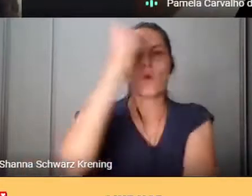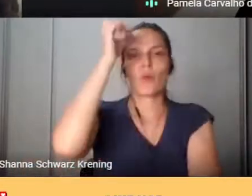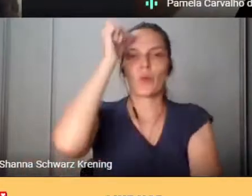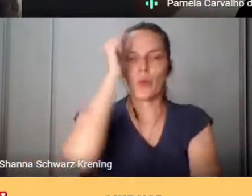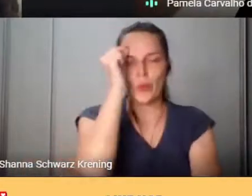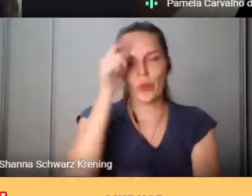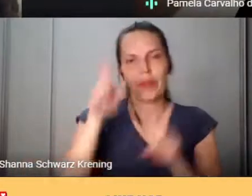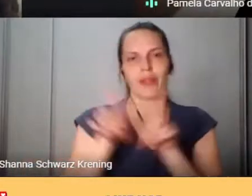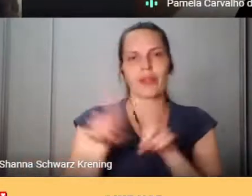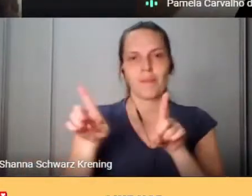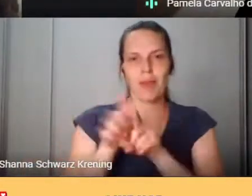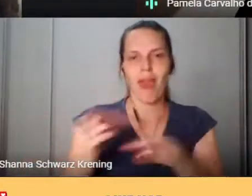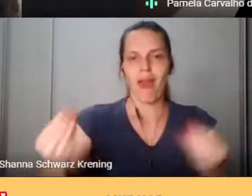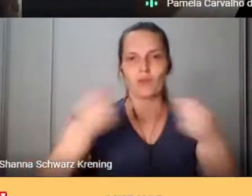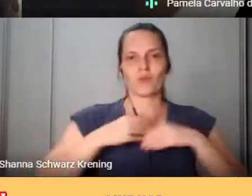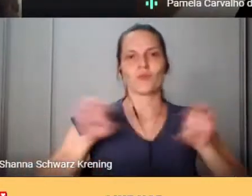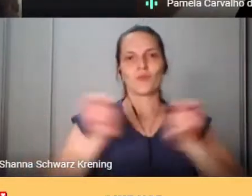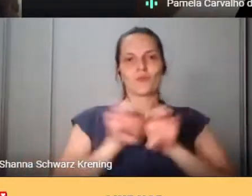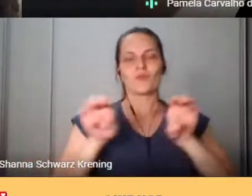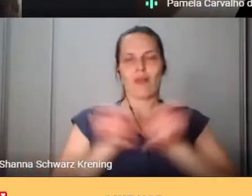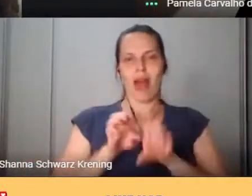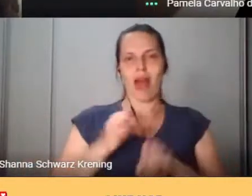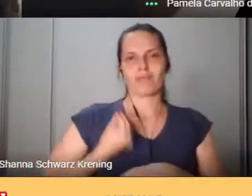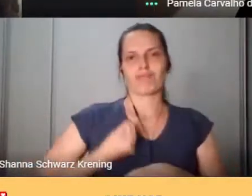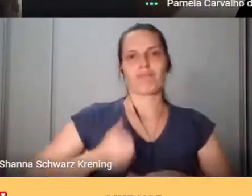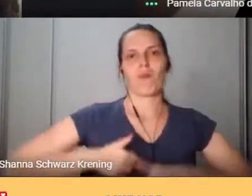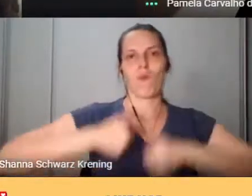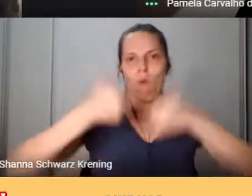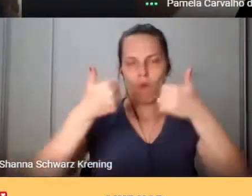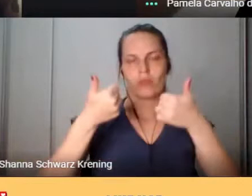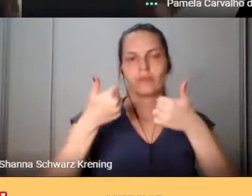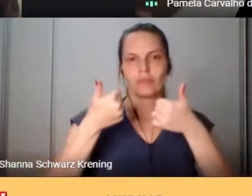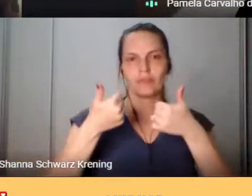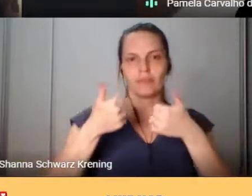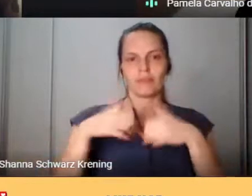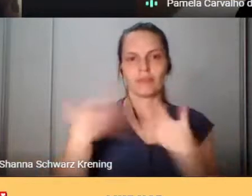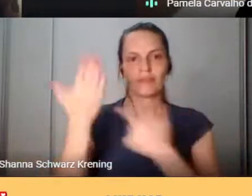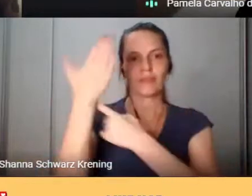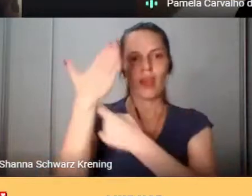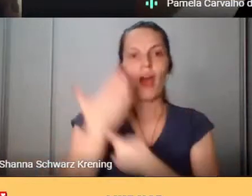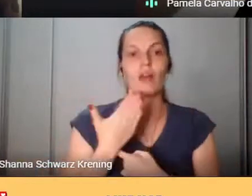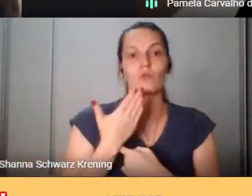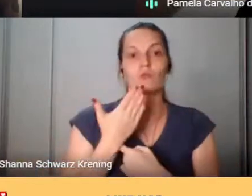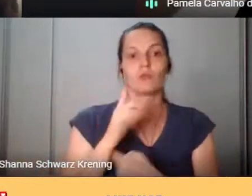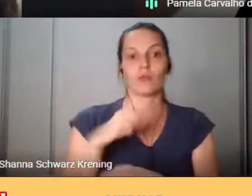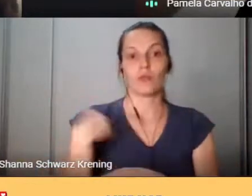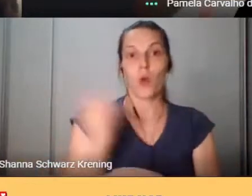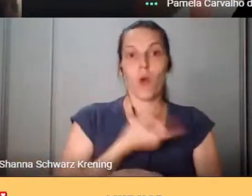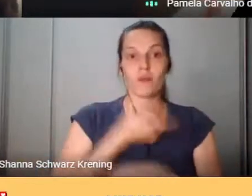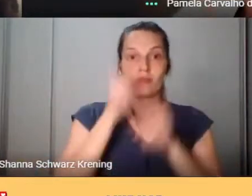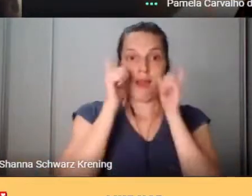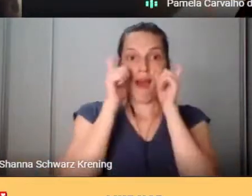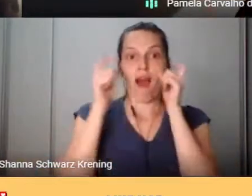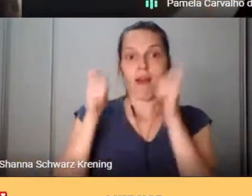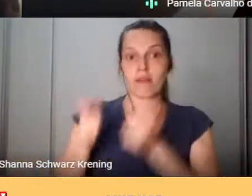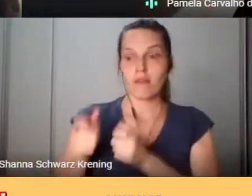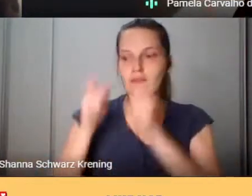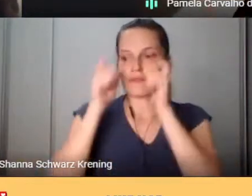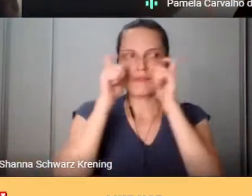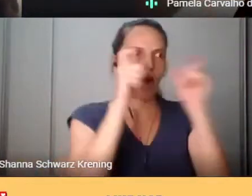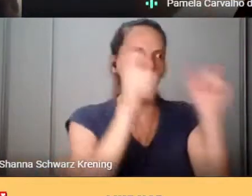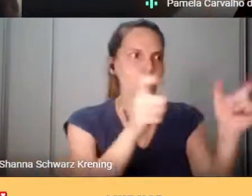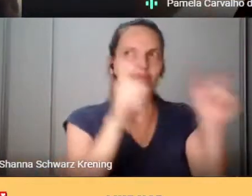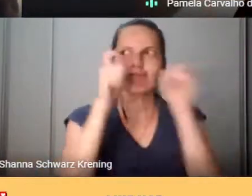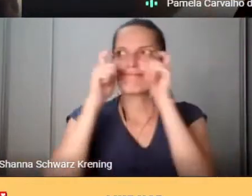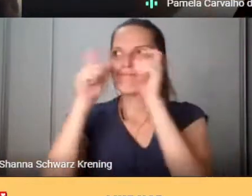ela ajuda, né, com que a gente na nossa atenção, né? No sentido para onde a gente vai